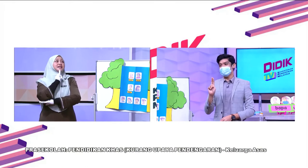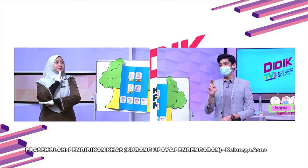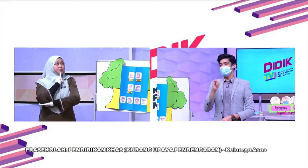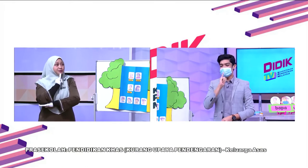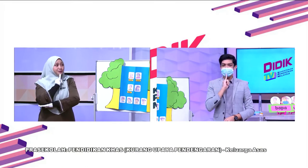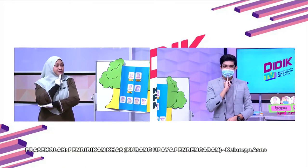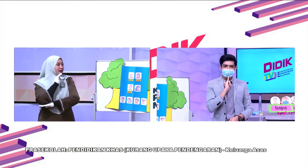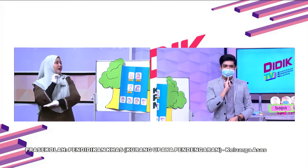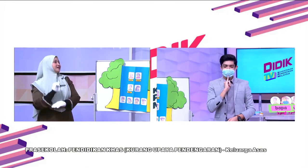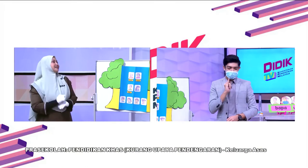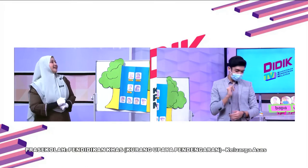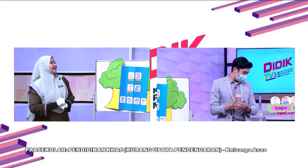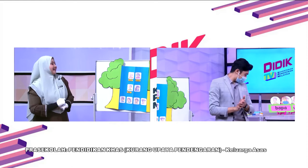ibu baik